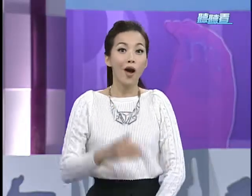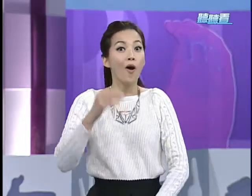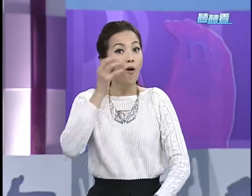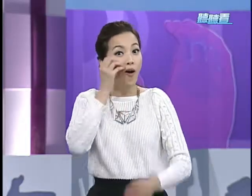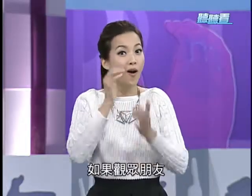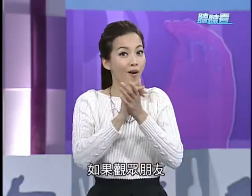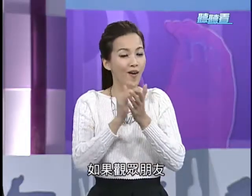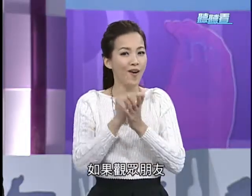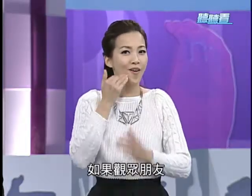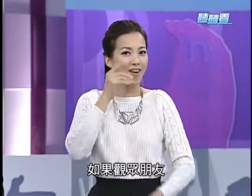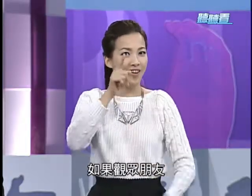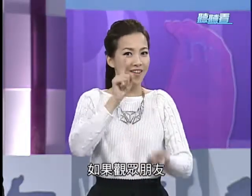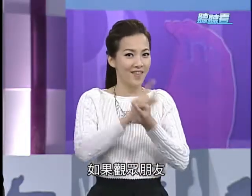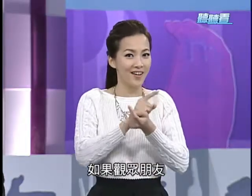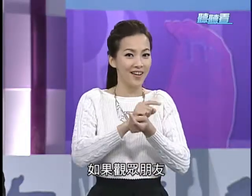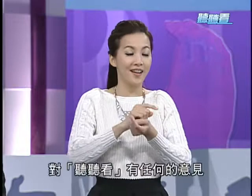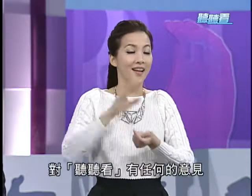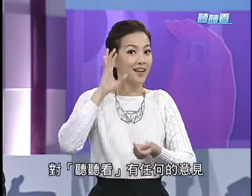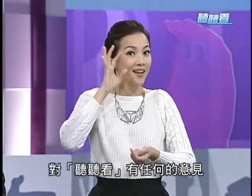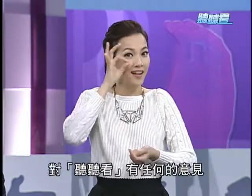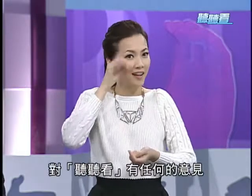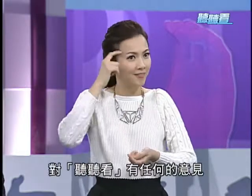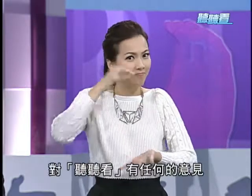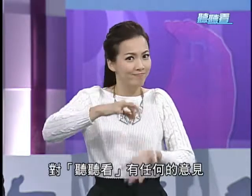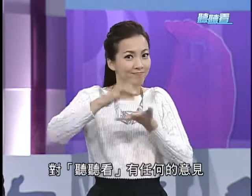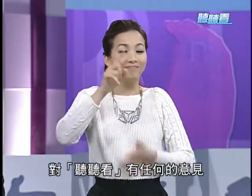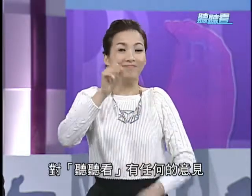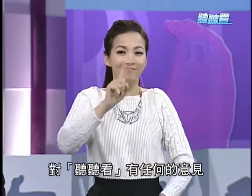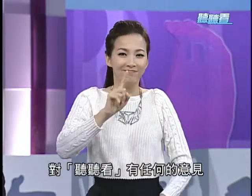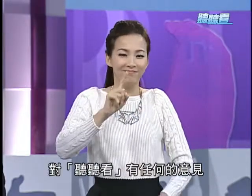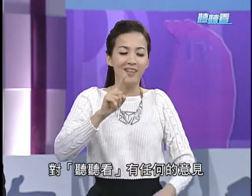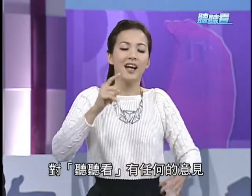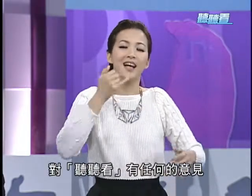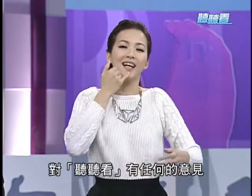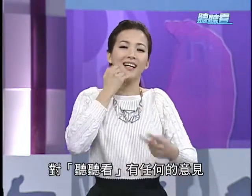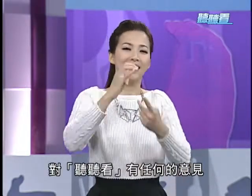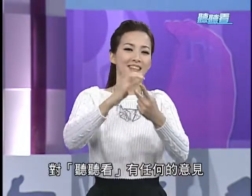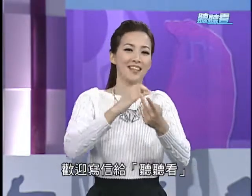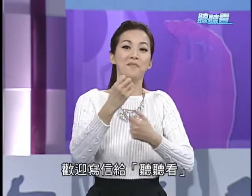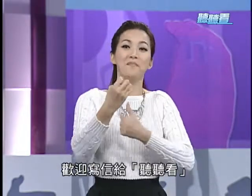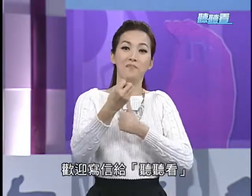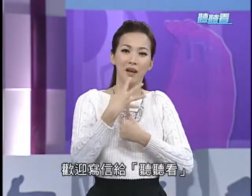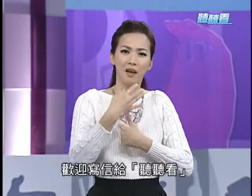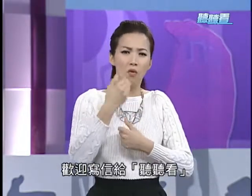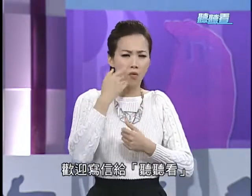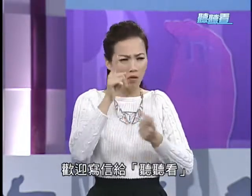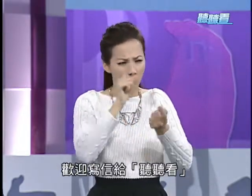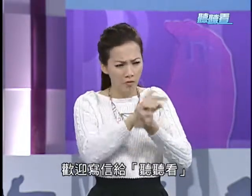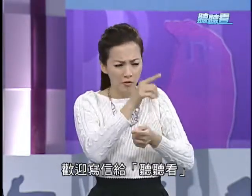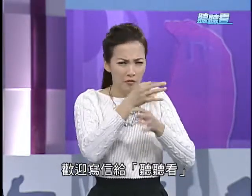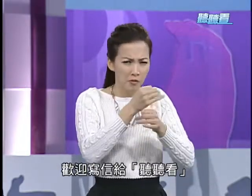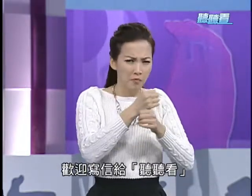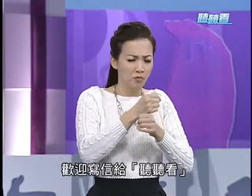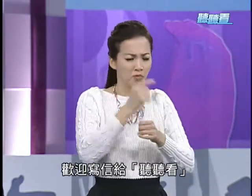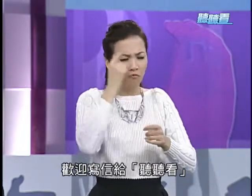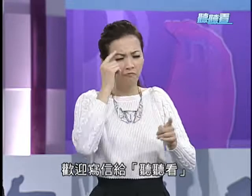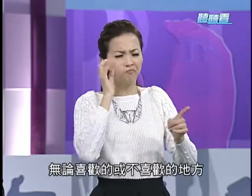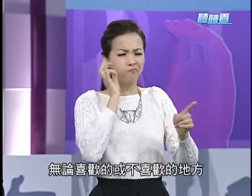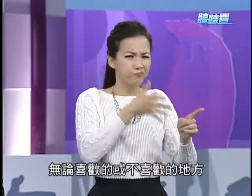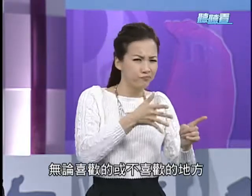如果观众朋友对听听看有任何的意见，欢迎写信给听听看，无论